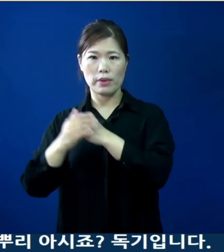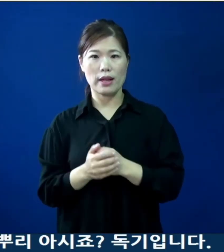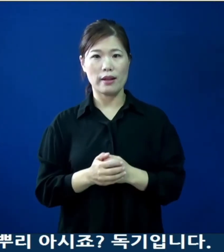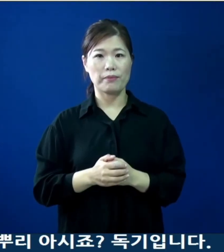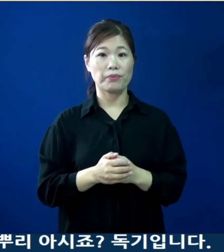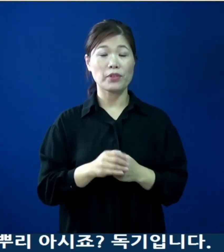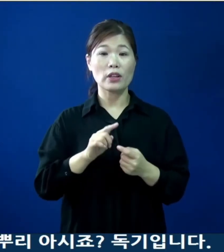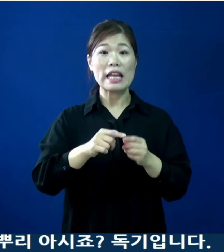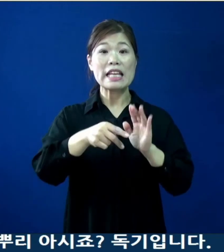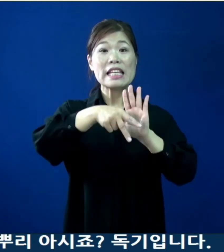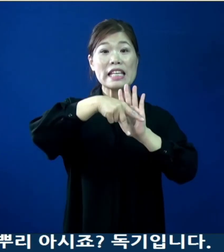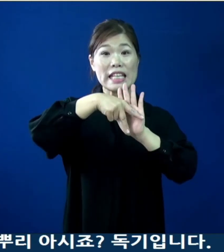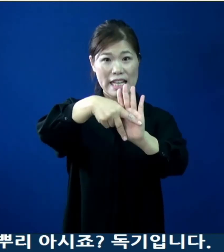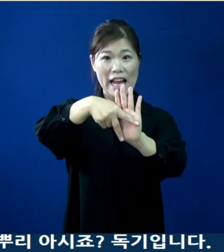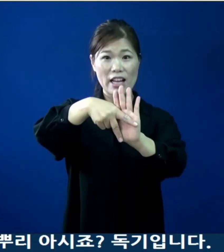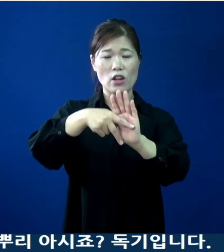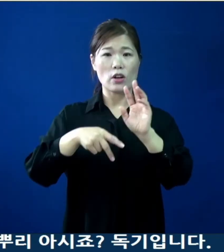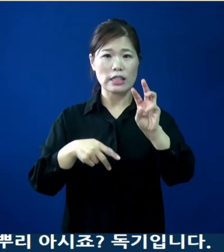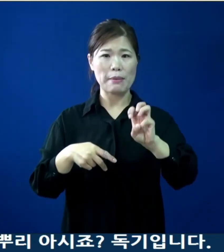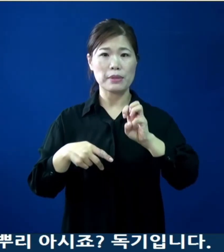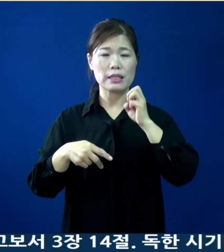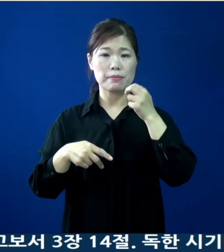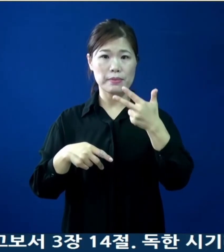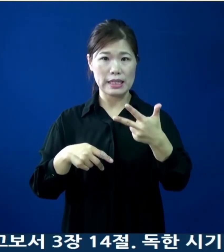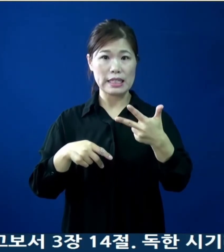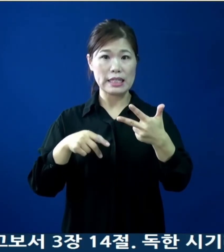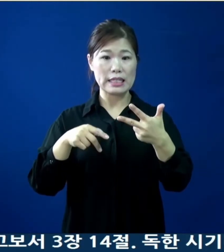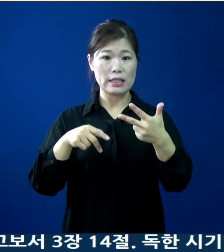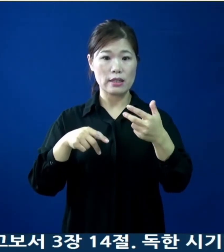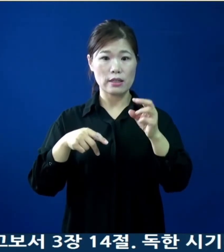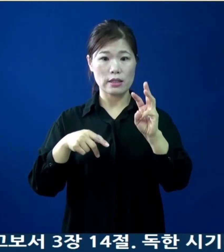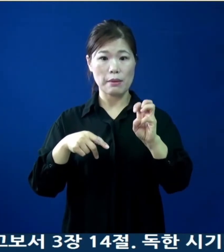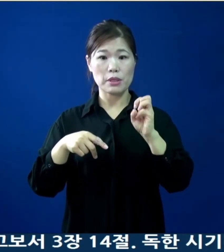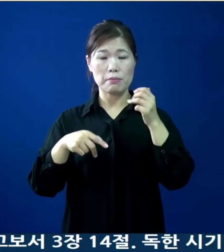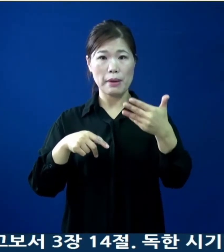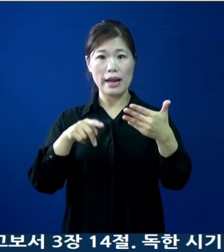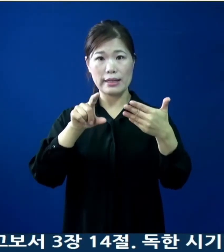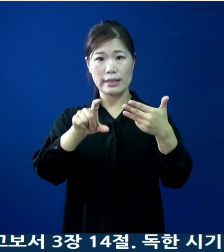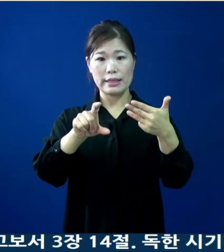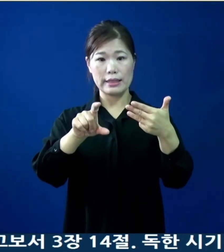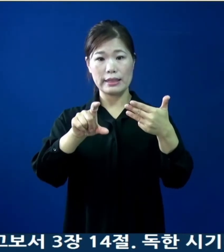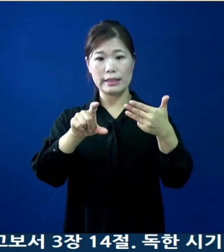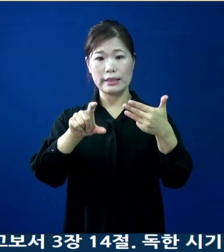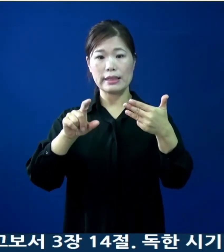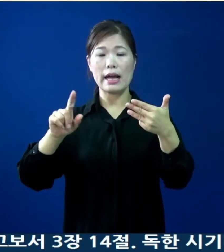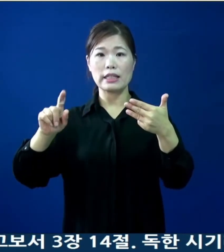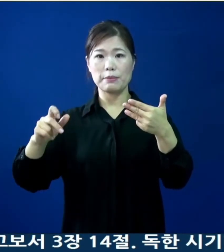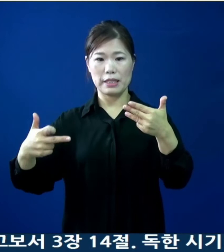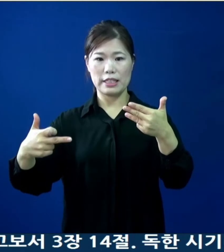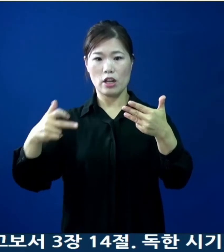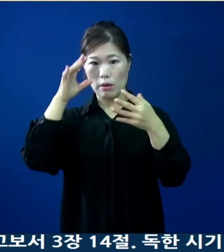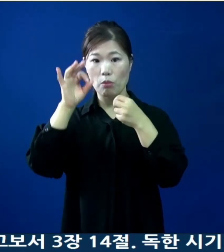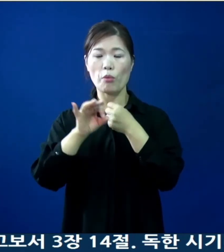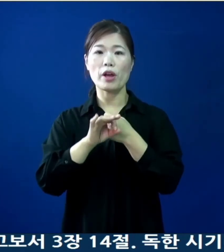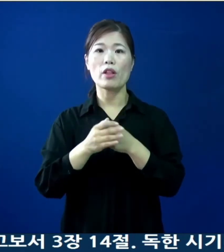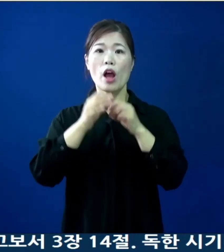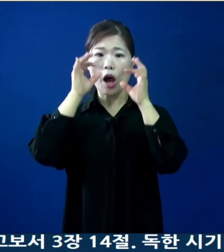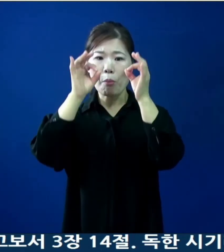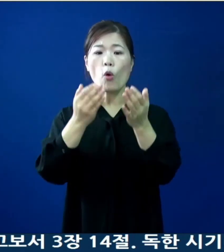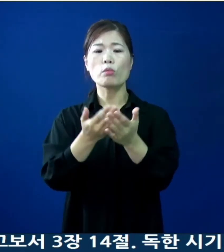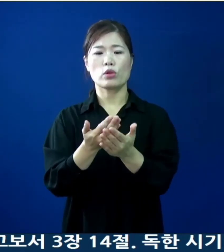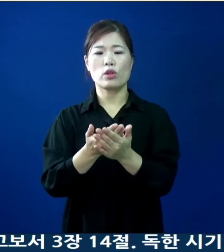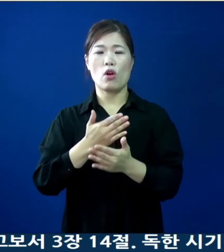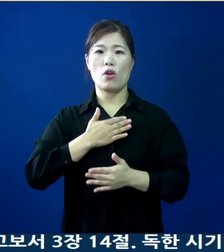38장 17절을 한번 보겠습니다. 이사야서 38장 17절. 이사야가 고백하는 겁니다.